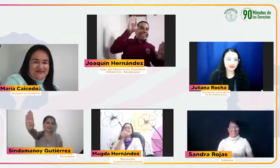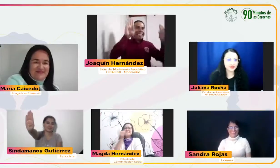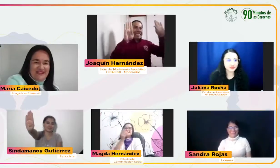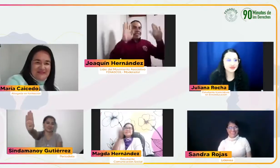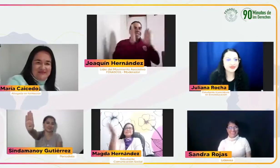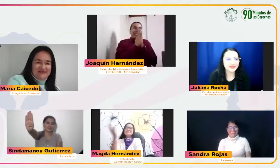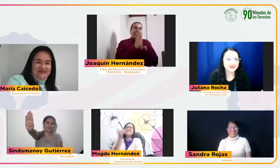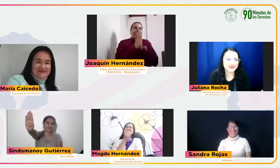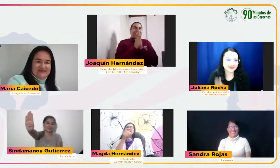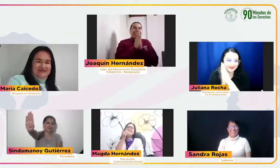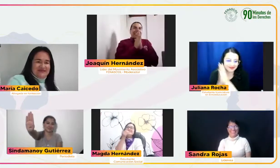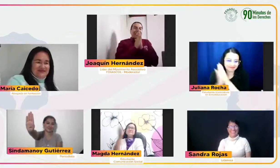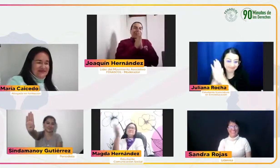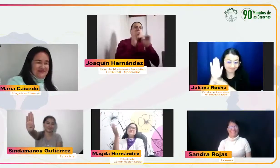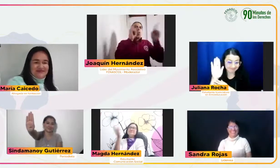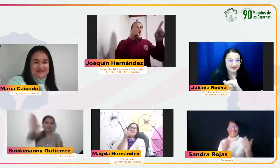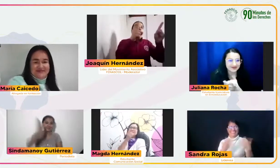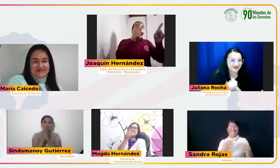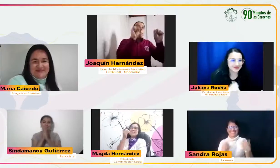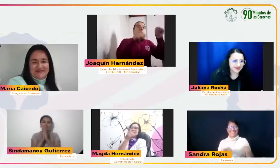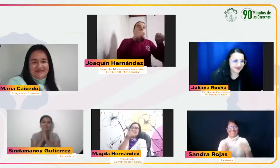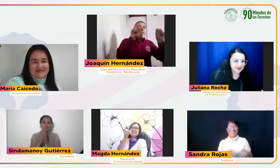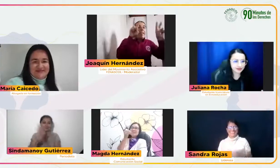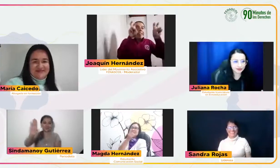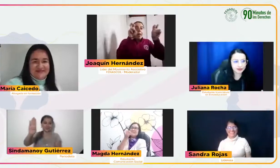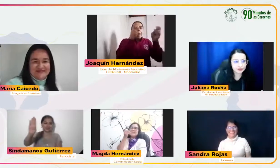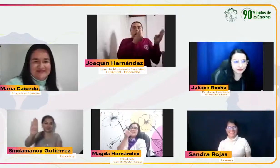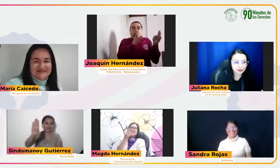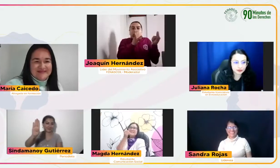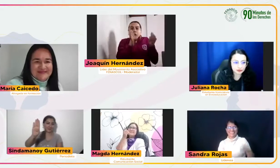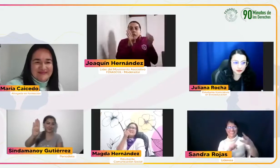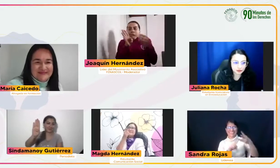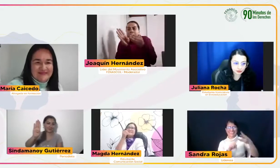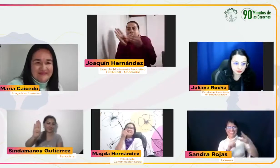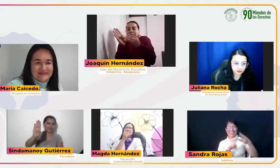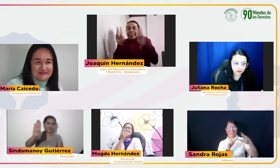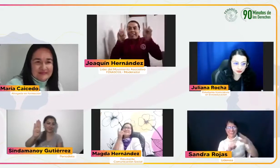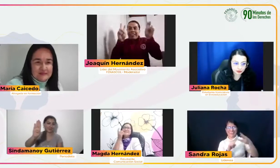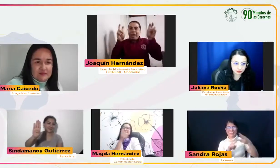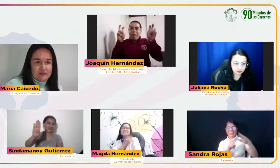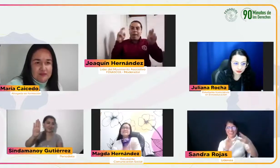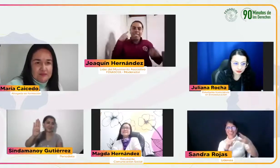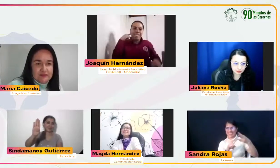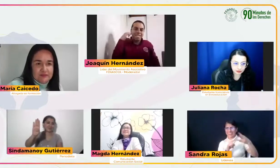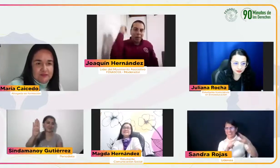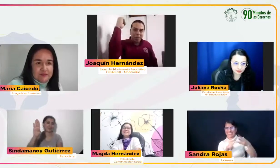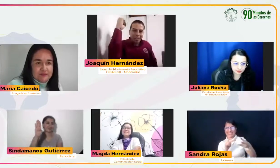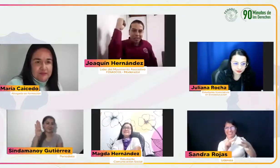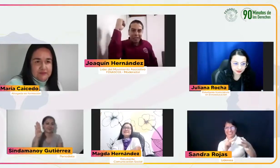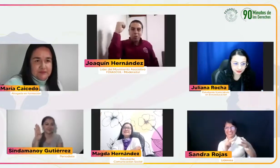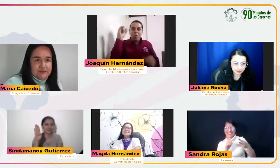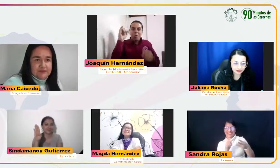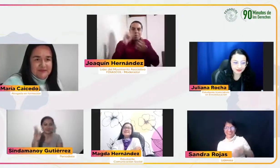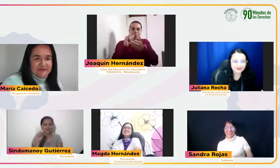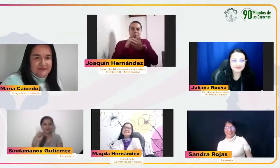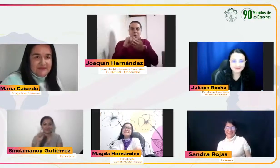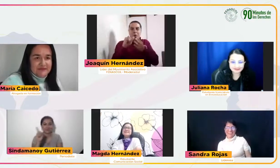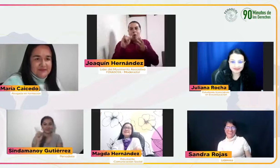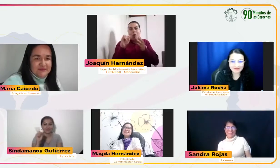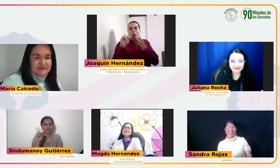Muy bien, sí, le van viendo por allí también los deseos de participar, que muy probablemente nos estaríamos abocando